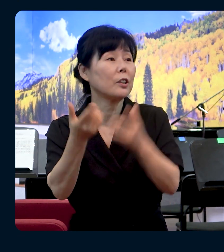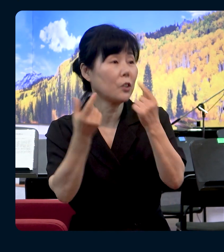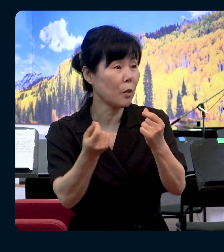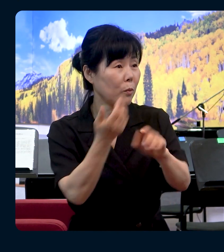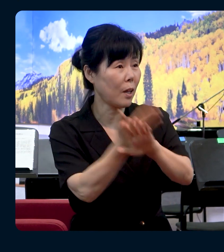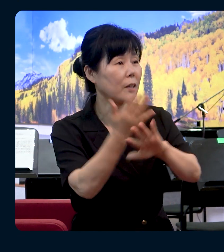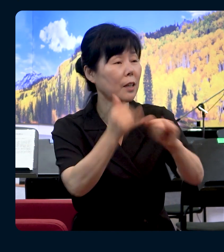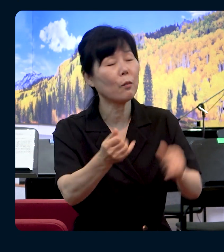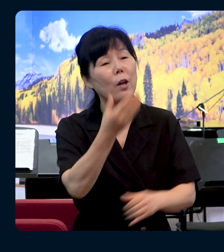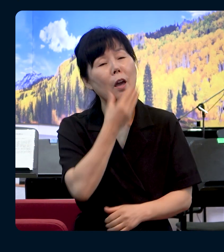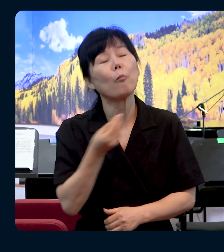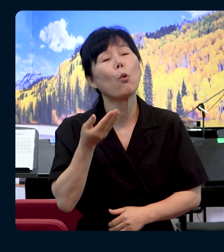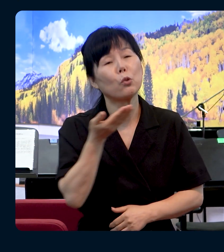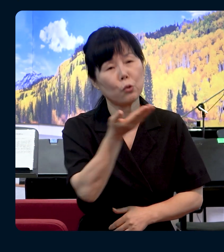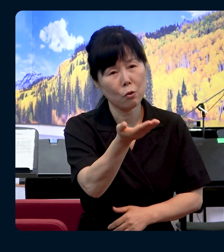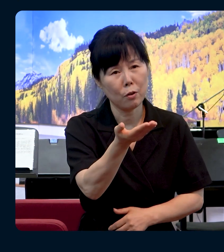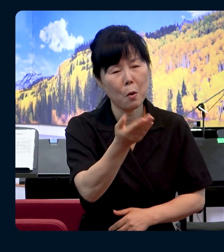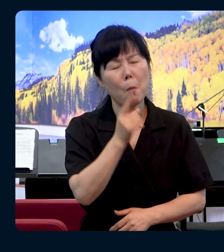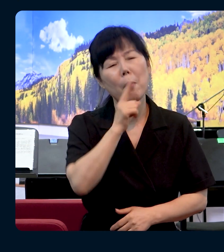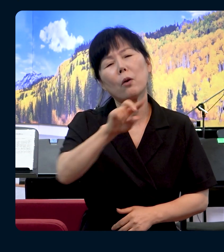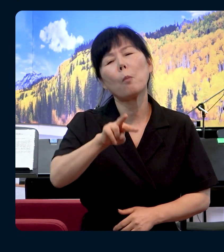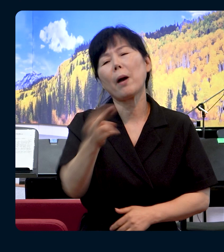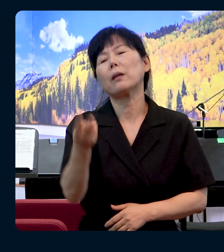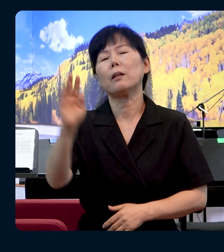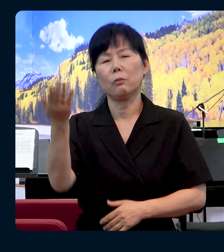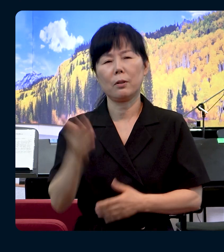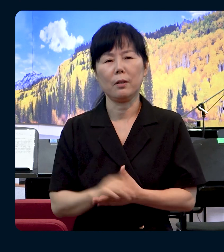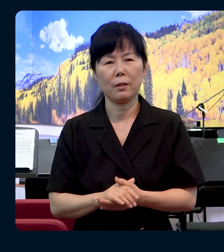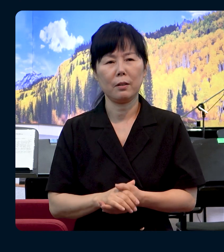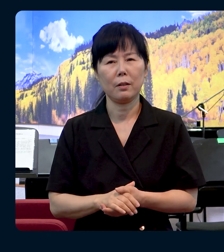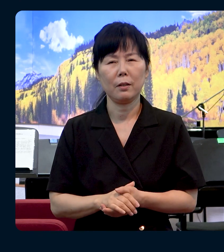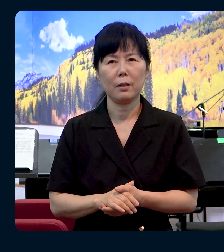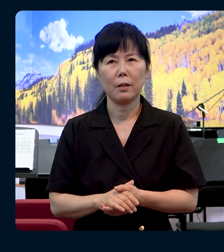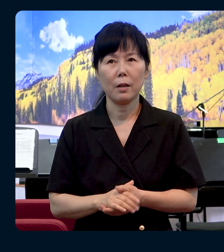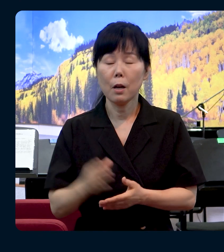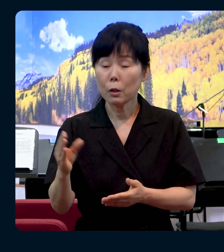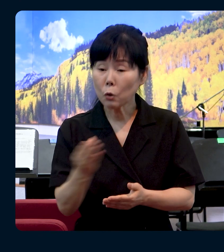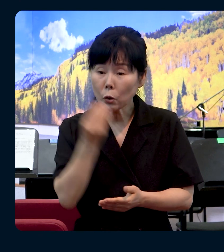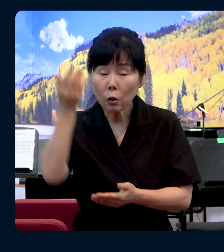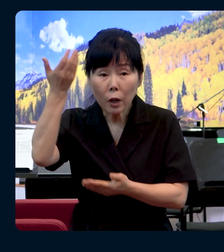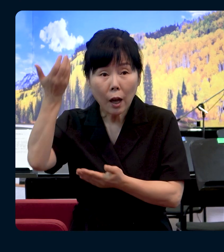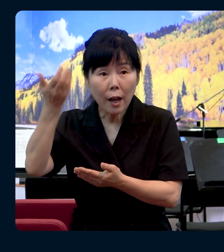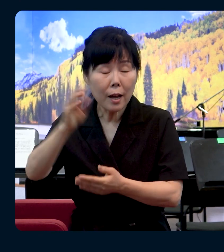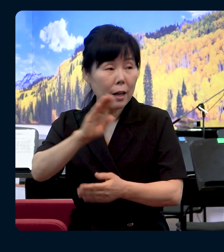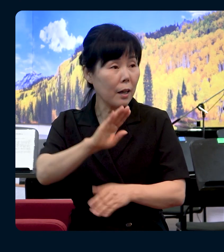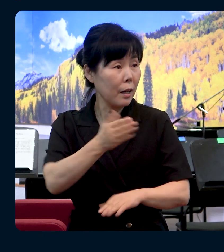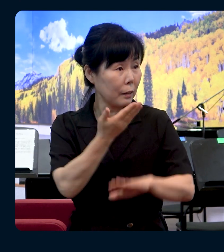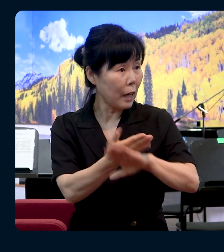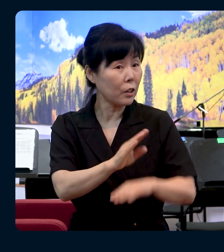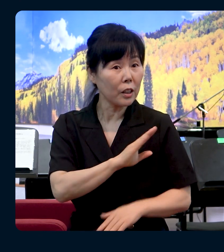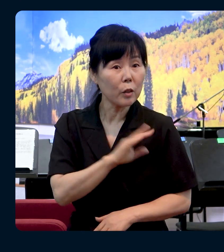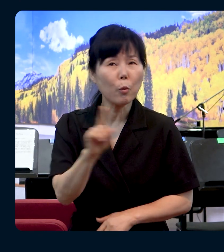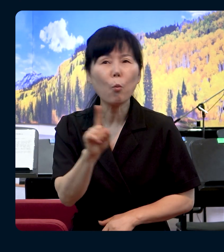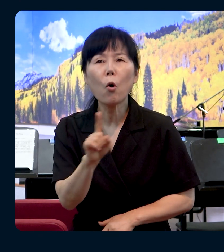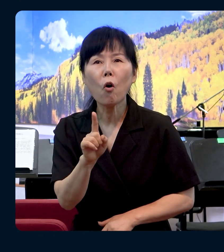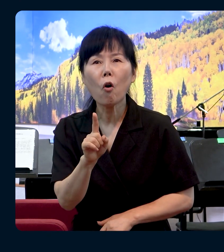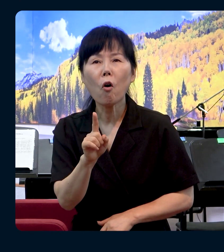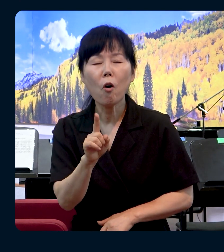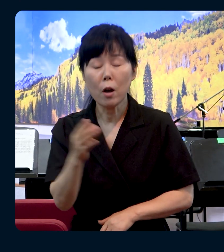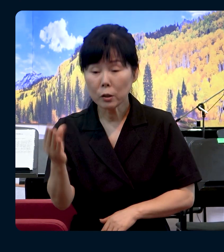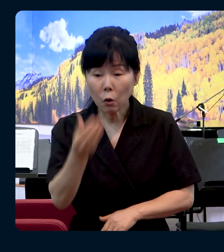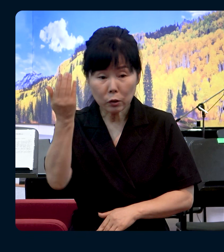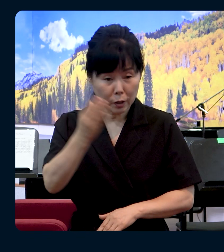행복하게 하는 그런 언어가 되는 거예요. 왜냐하면요, 여러분, 성령님의 다른 이름이 뭐냐? 파라클레토스.